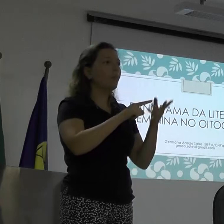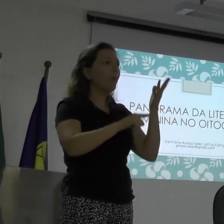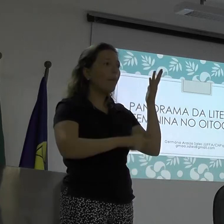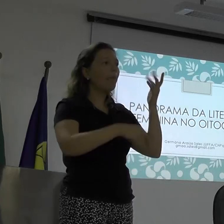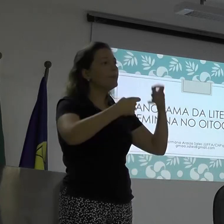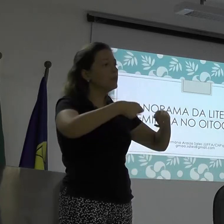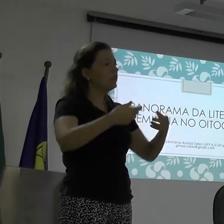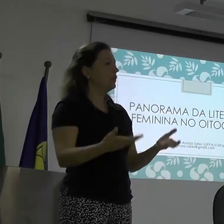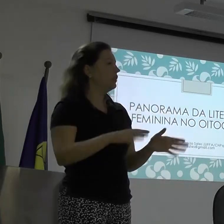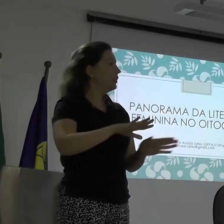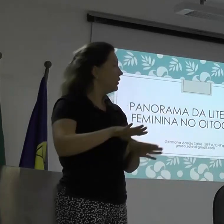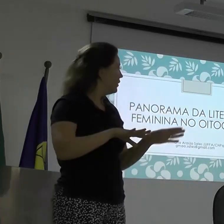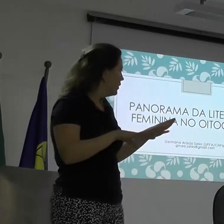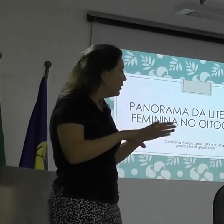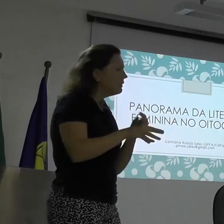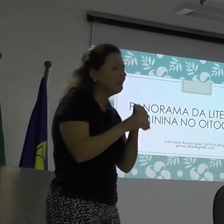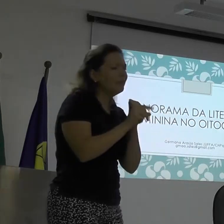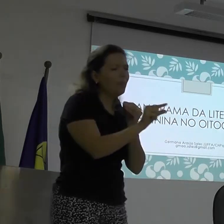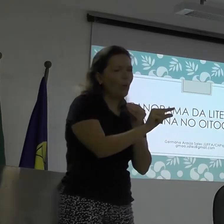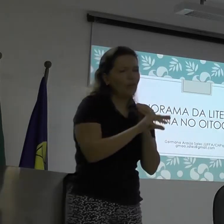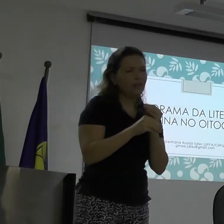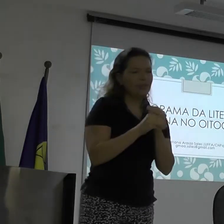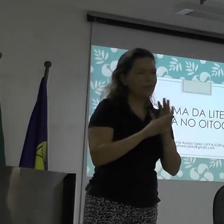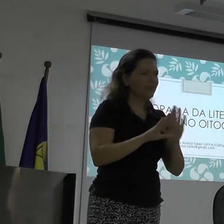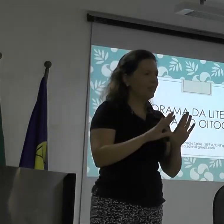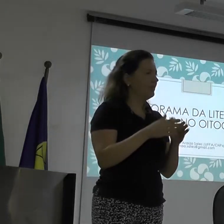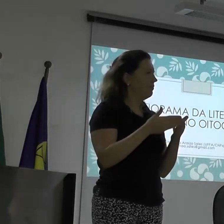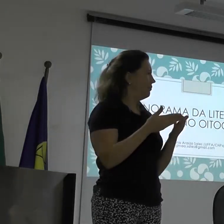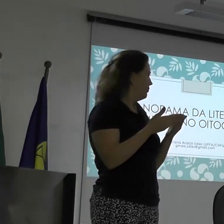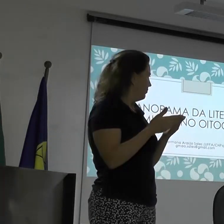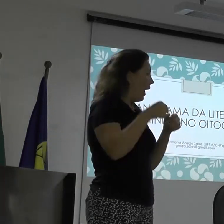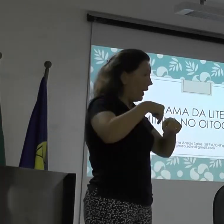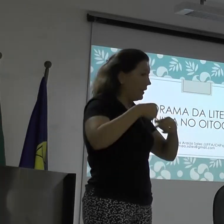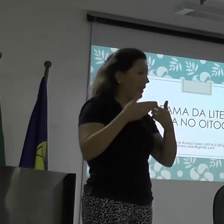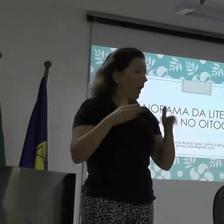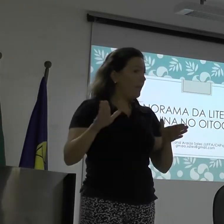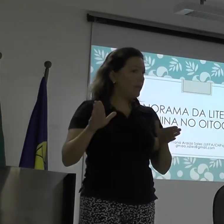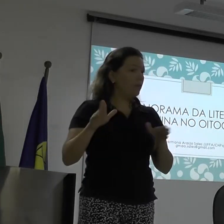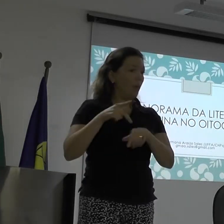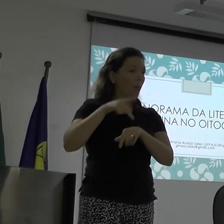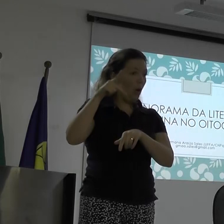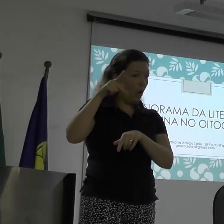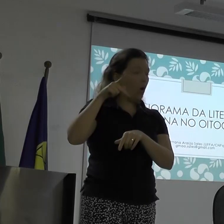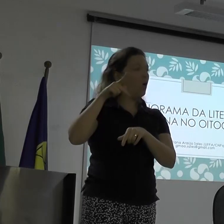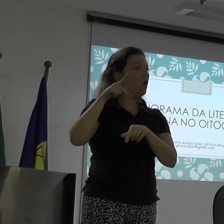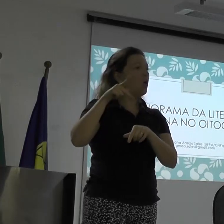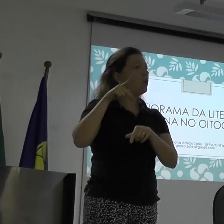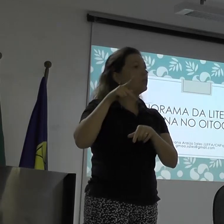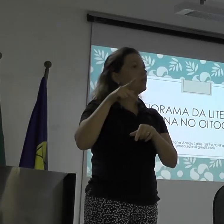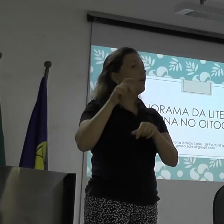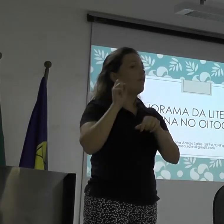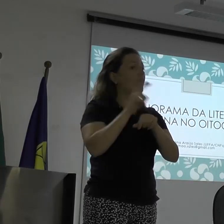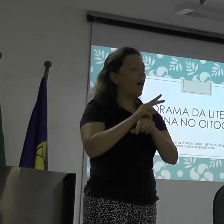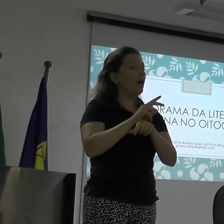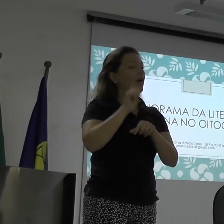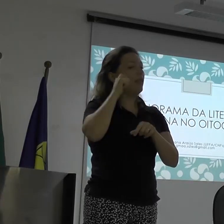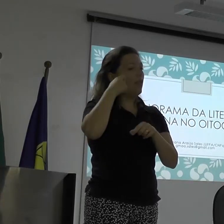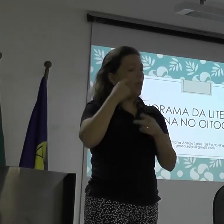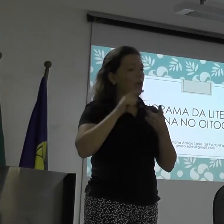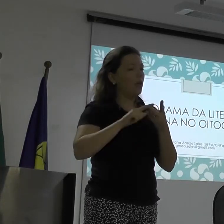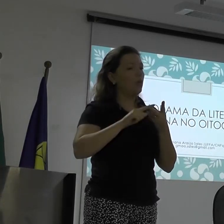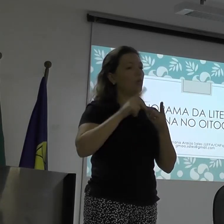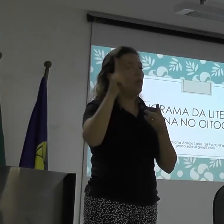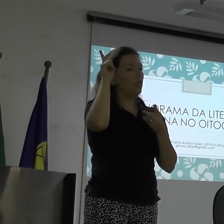Só dando uma parte aqui, nós abrimos aqui na pós-graduação vagas para negros, índios e